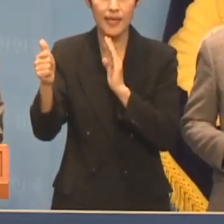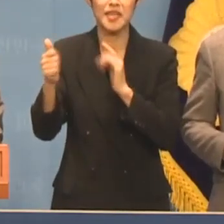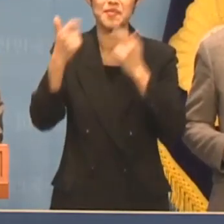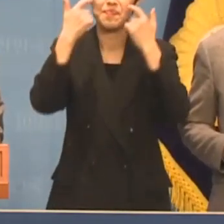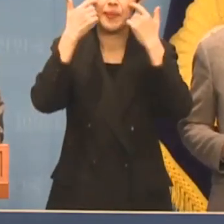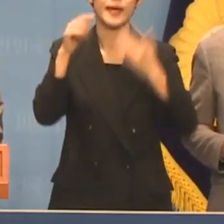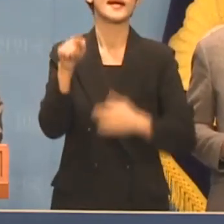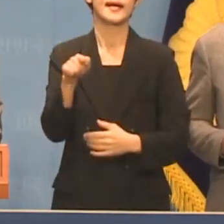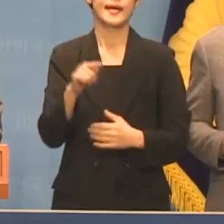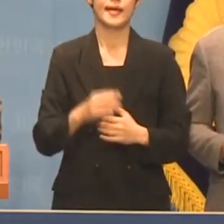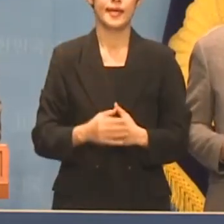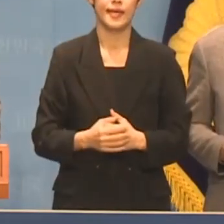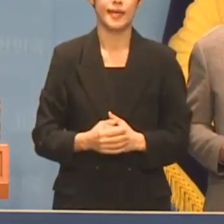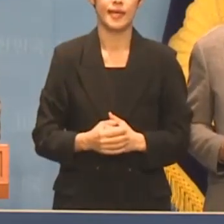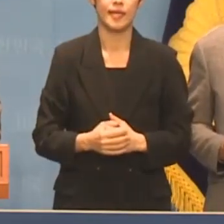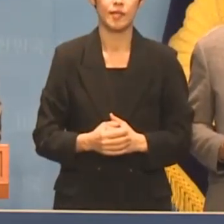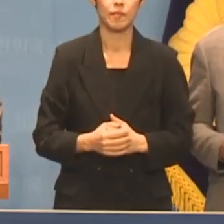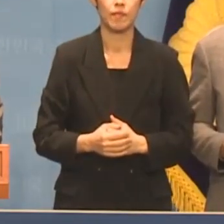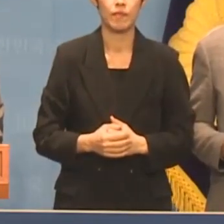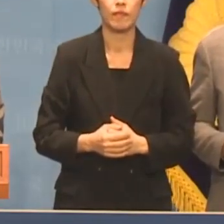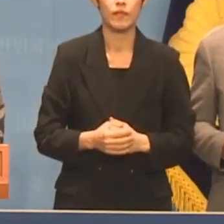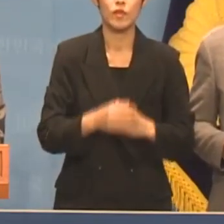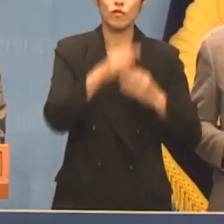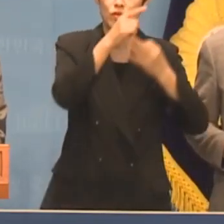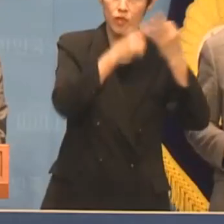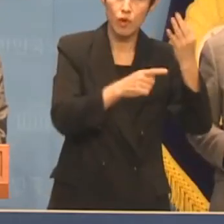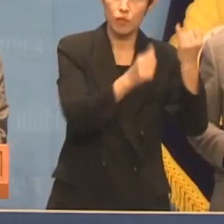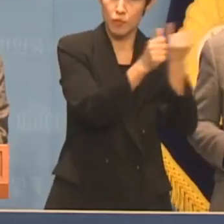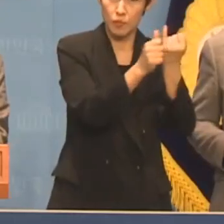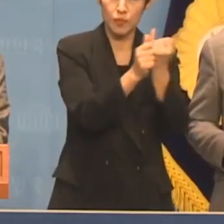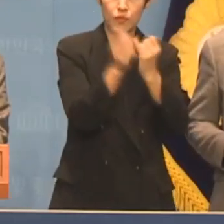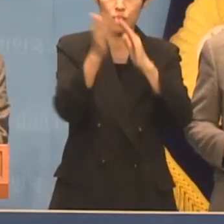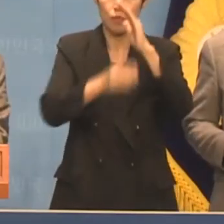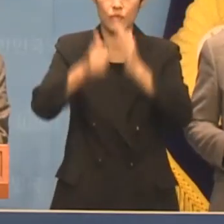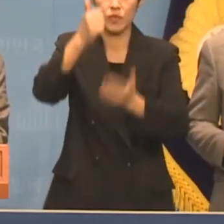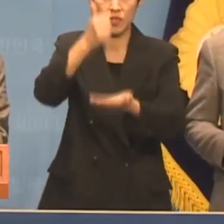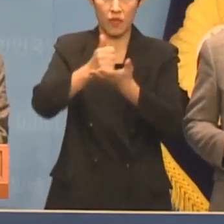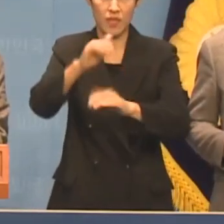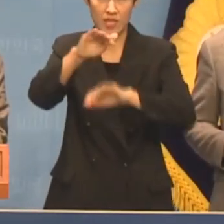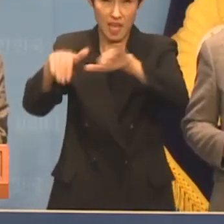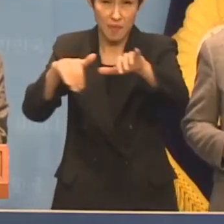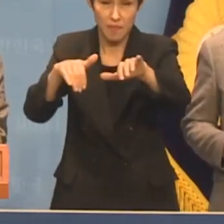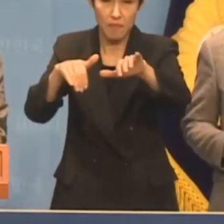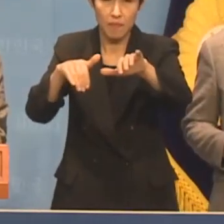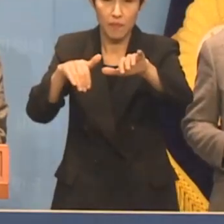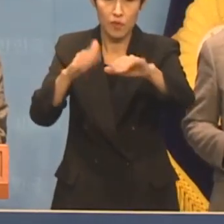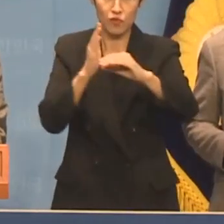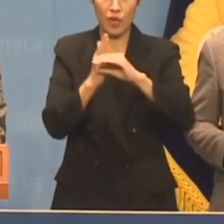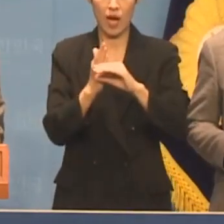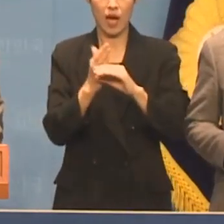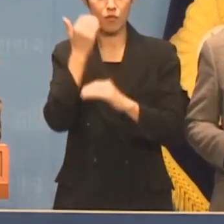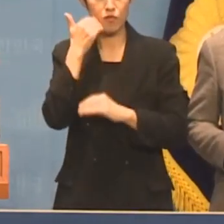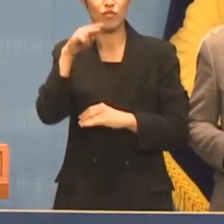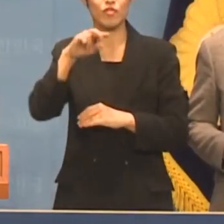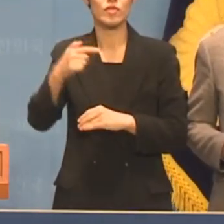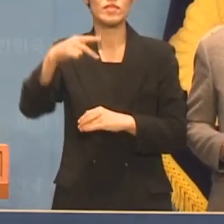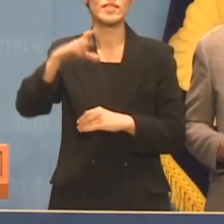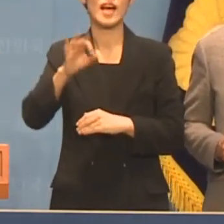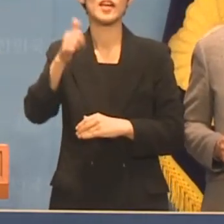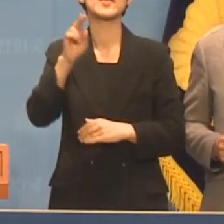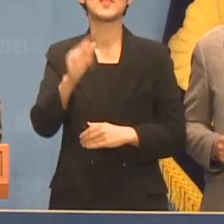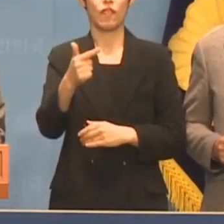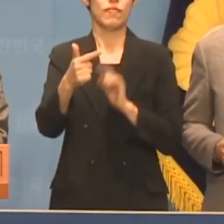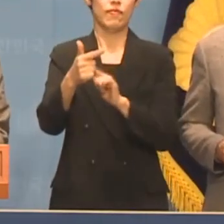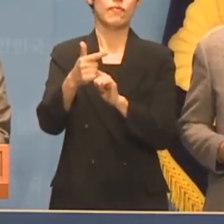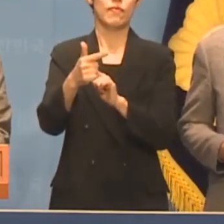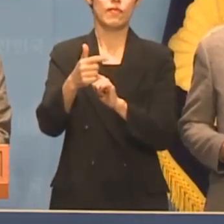녹취로 증명되었습니다. 윤석열과 김건희의 공천 개입, 중간 핵심은 윤상현이었습니다.